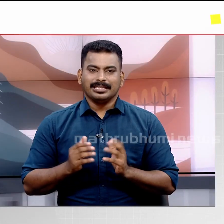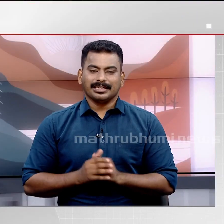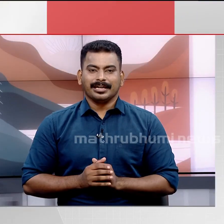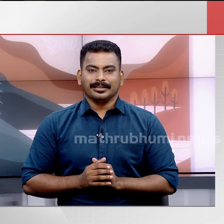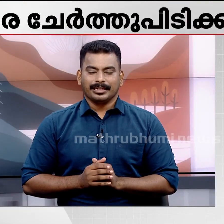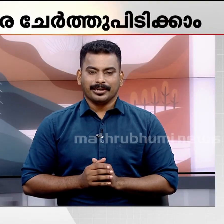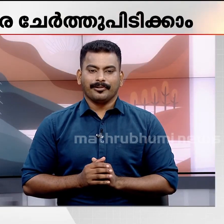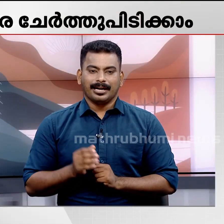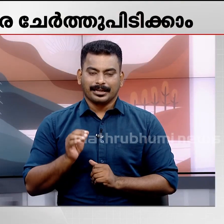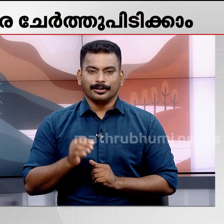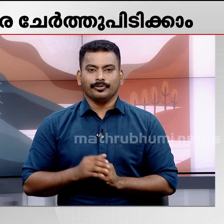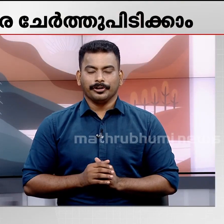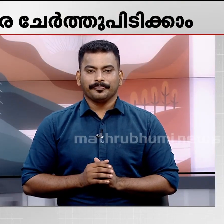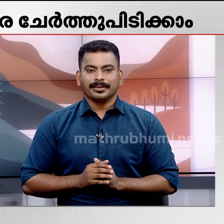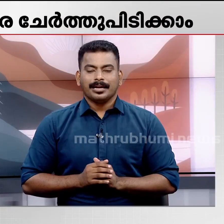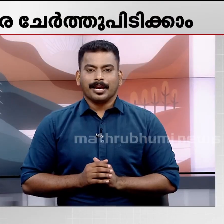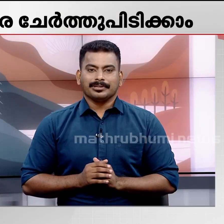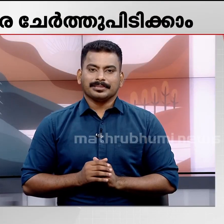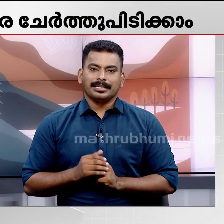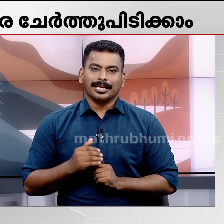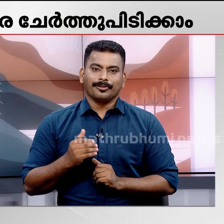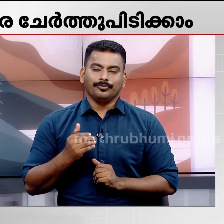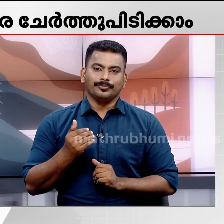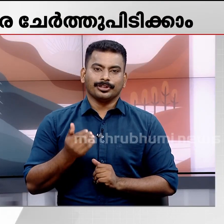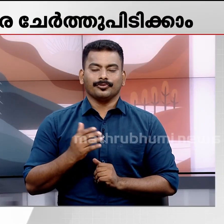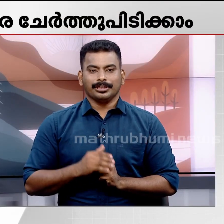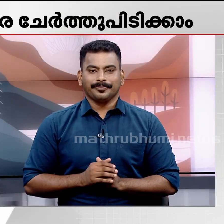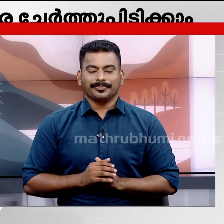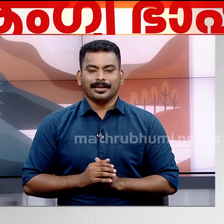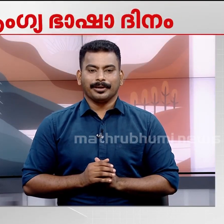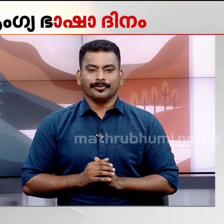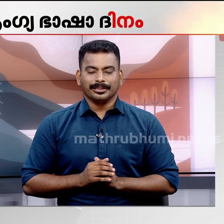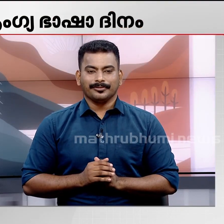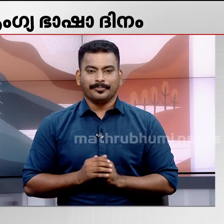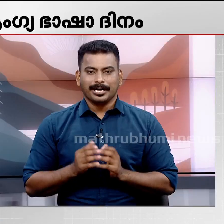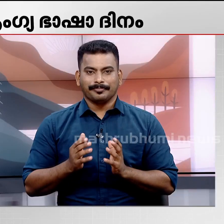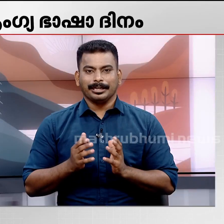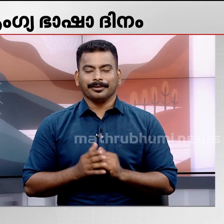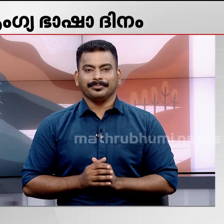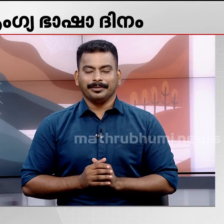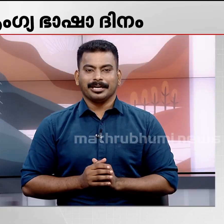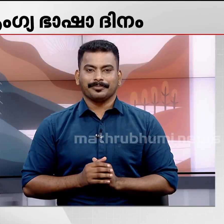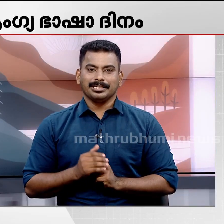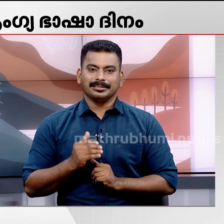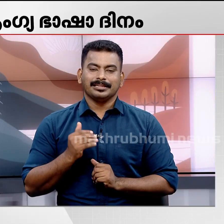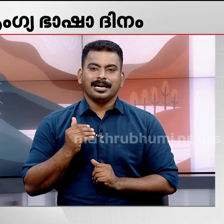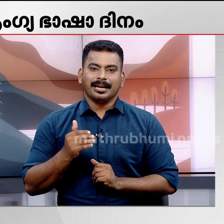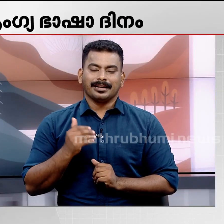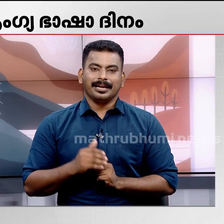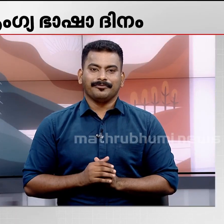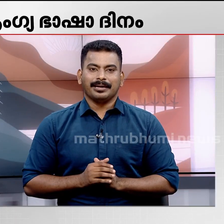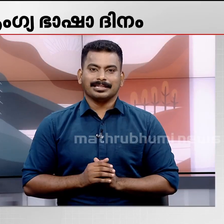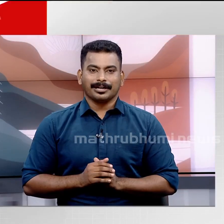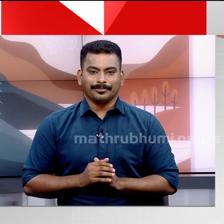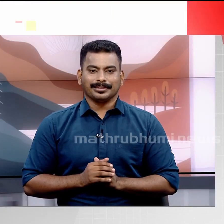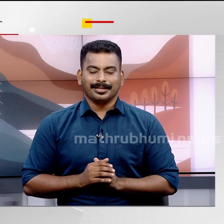ഒരിക്കലുണ്ടായ ഒരു ഇൻസിഡൻ്റാണ്. ഇങ്ങനെ ഒരാളെ കണ്ടുമുട്ടുകയും അയാളോട് സംസാരിക്കാനുള്ളൊരു ബുദ്ധിമുട്ട് തോന്നുകയും, അപ്പോൾ അതുകൊണ്ട് ഒരു ഭാഷ പഠിക്കണം, ഈ ഭാഷ പഠിച്ച് അയാളുടെ